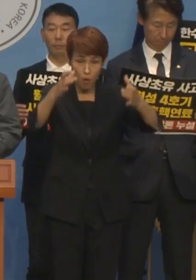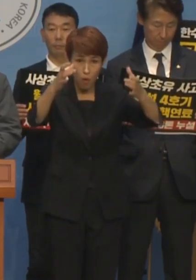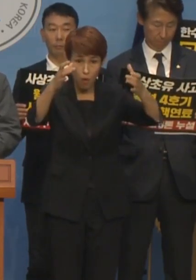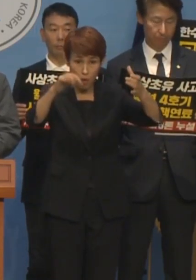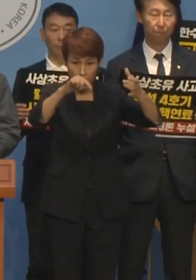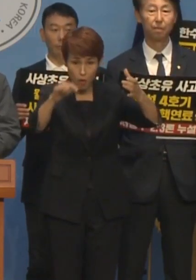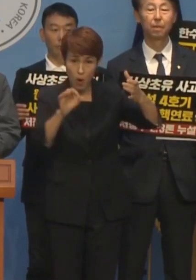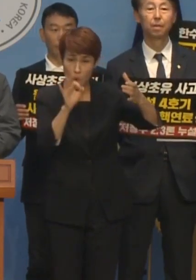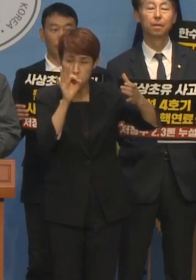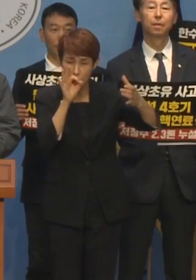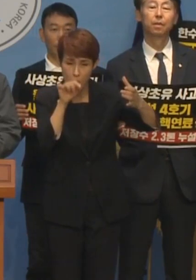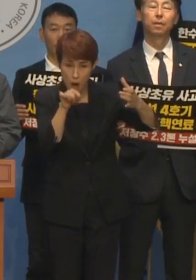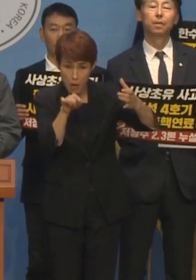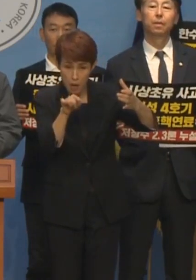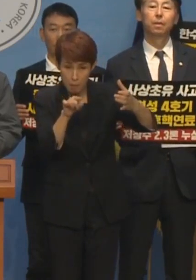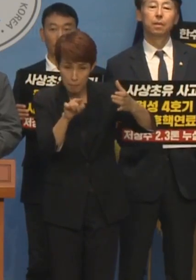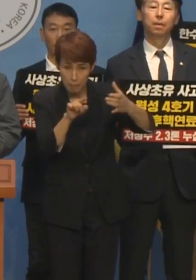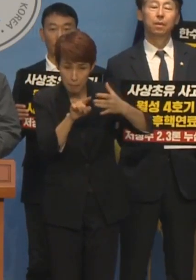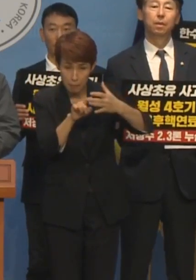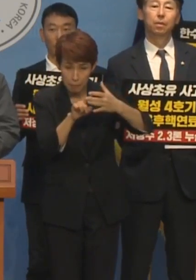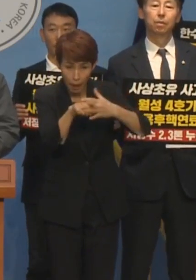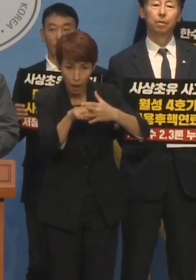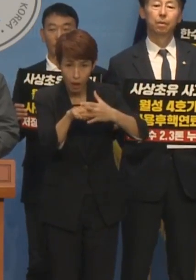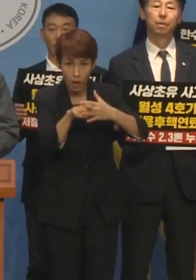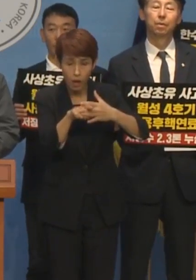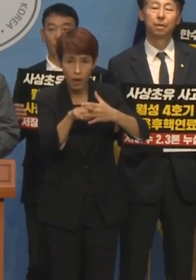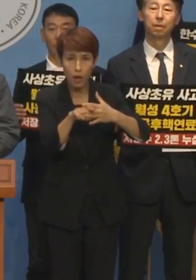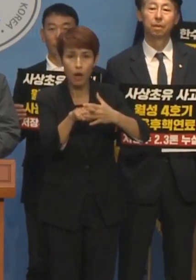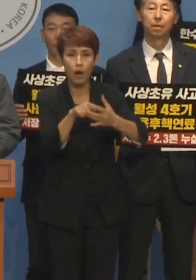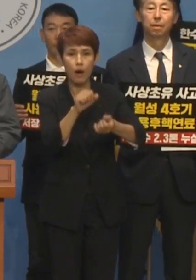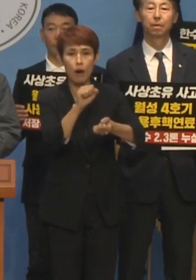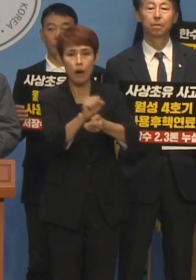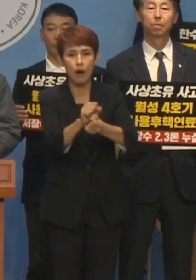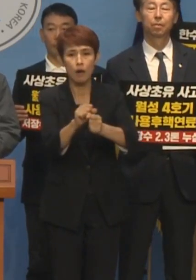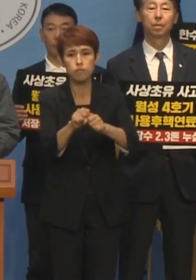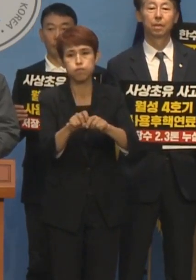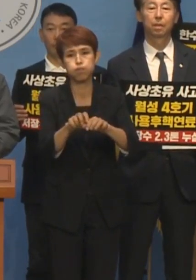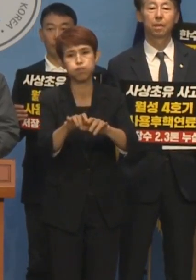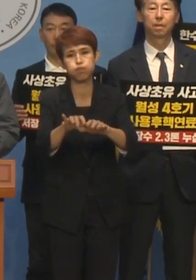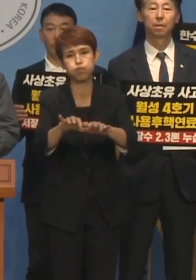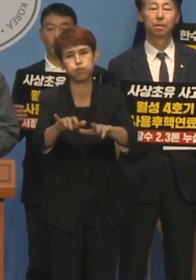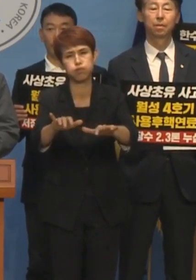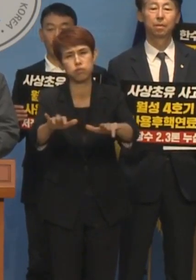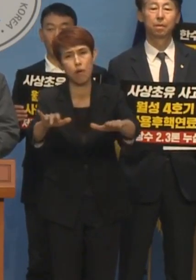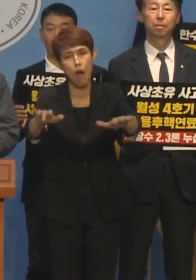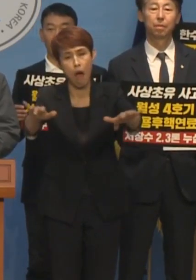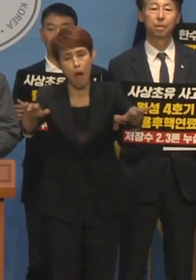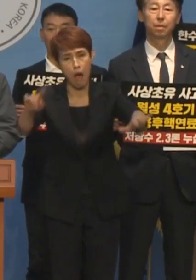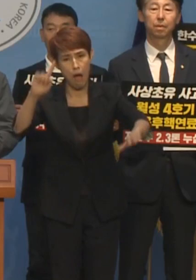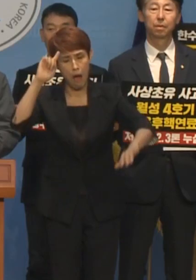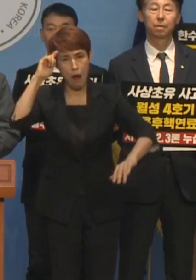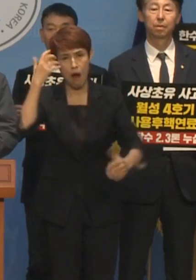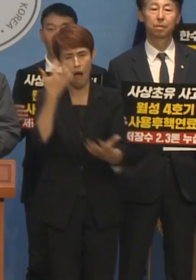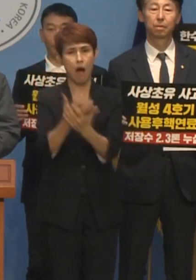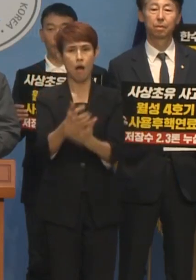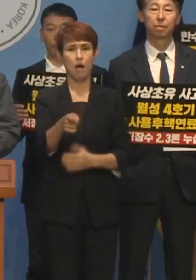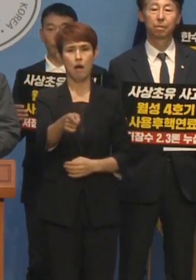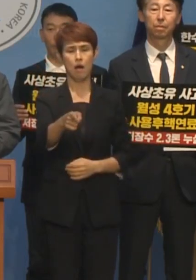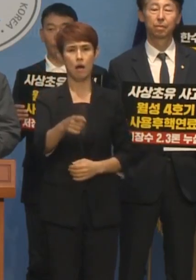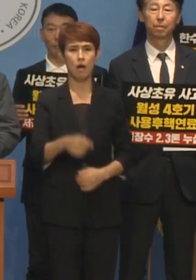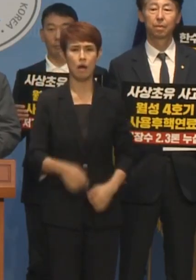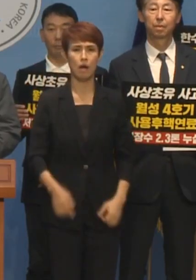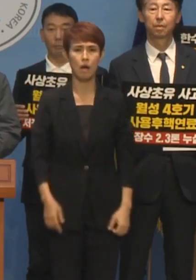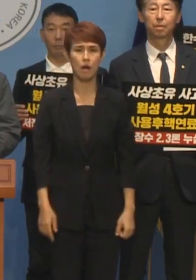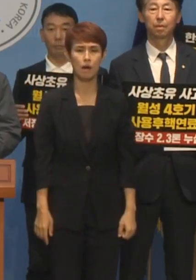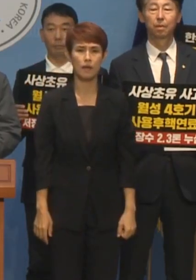나는 사소한 일로도 방사능 원액이 바로 바다로 유출되는 엄청난 일이 발생을 했다니 기가